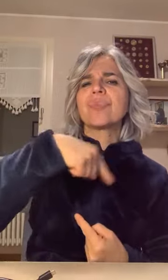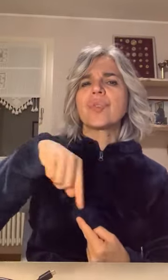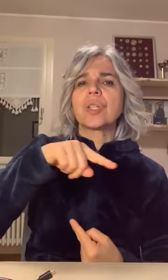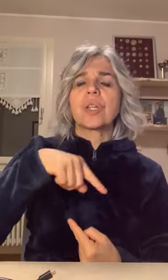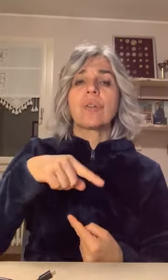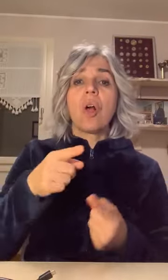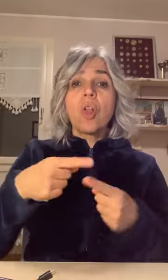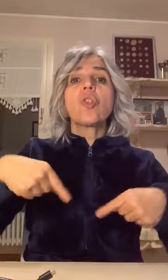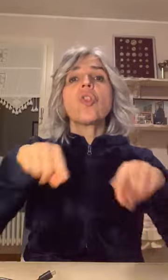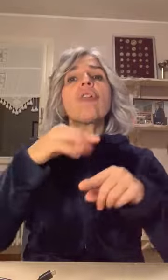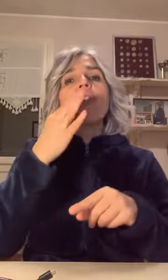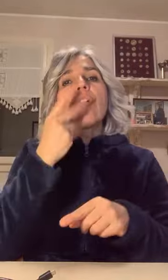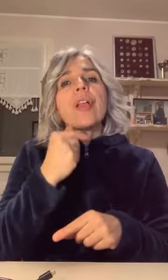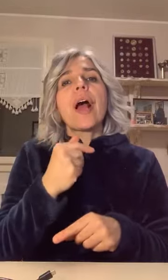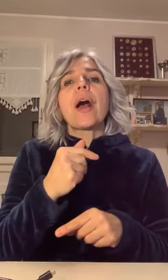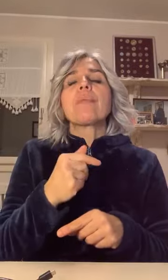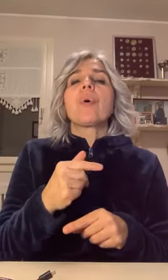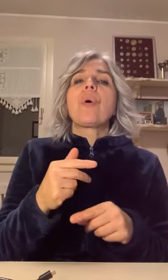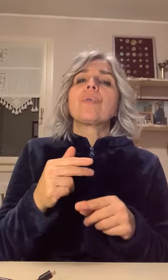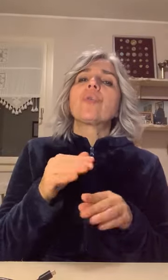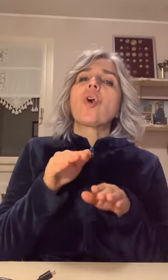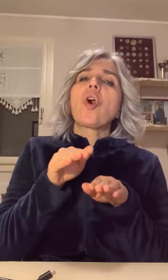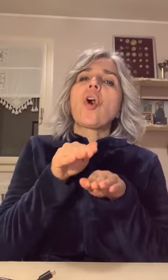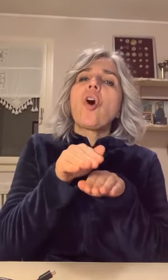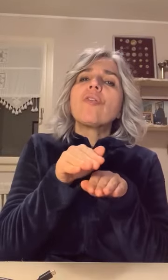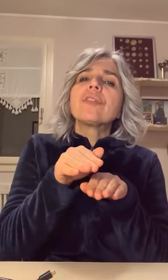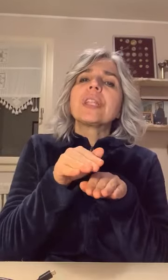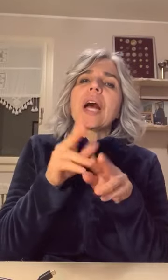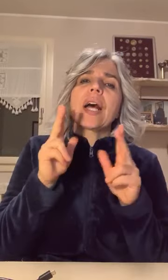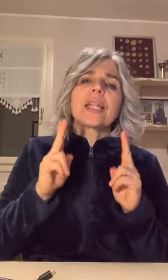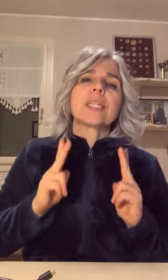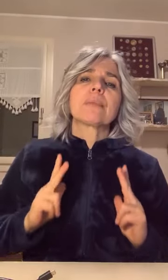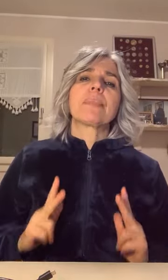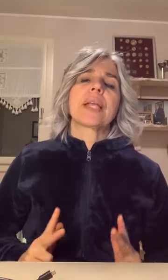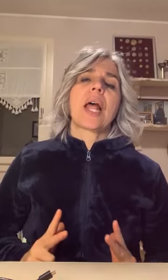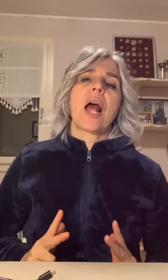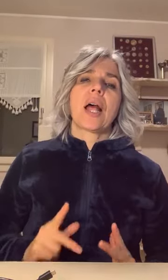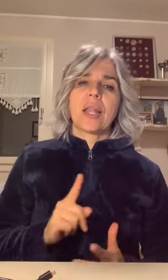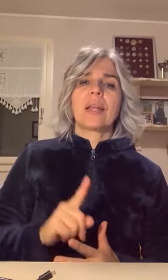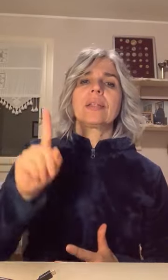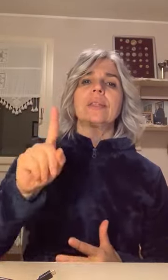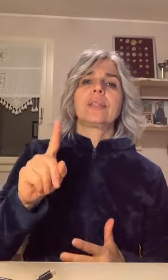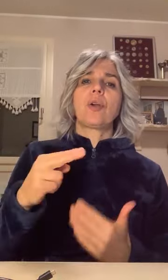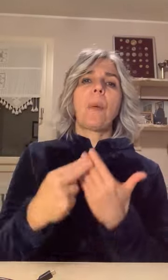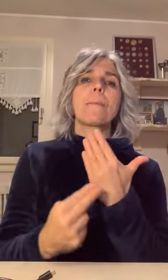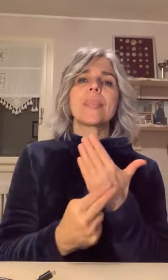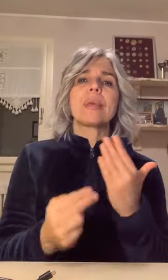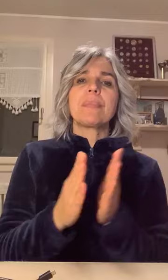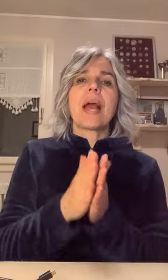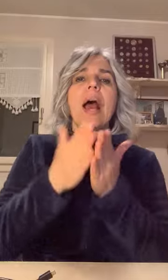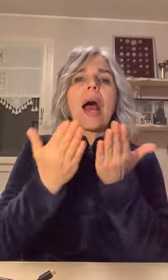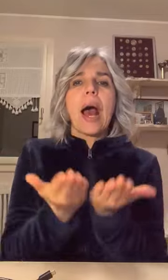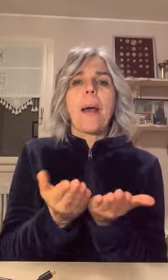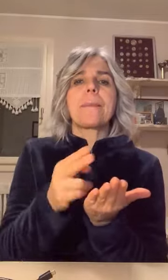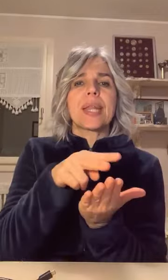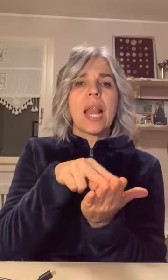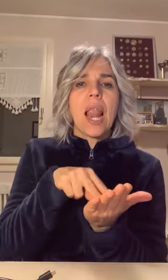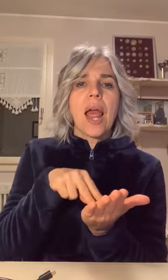confidare nel Signore. Apri la tua Bibbia, leggi la parola di Dio, perché è quella parola che ti conforta il tuo cuore. Se per le prime volte che tu